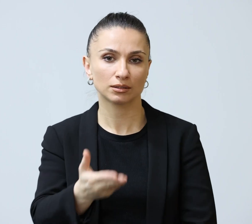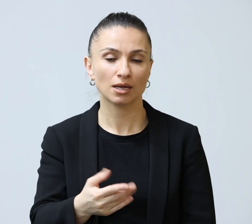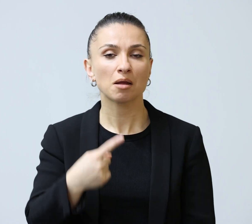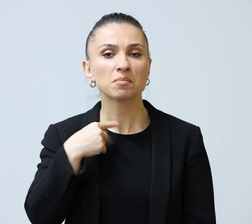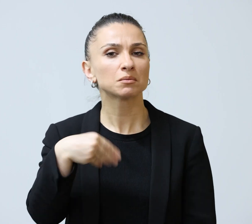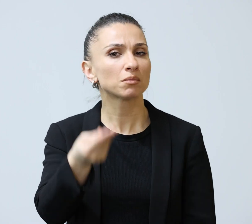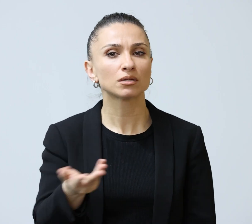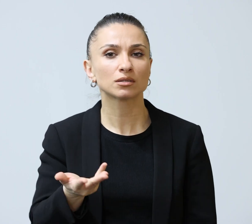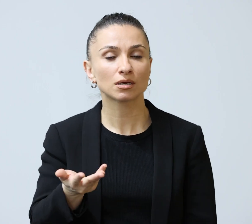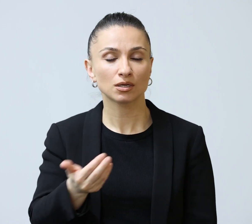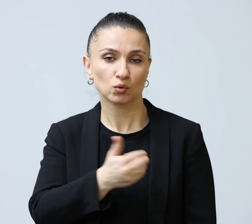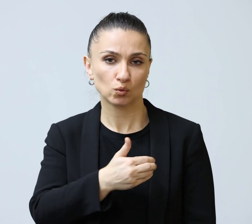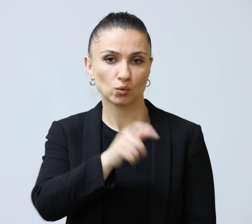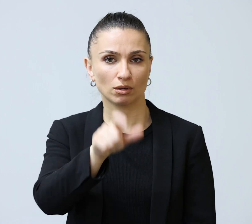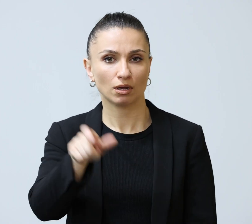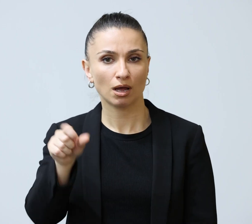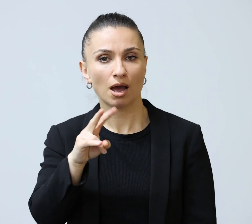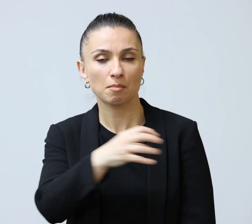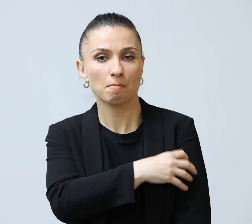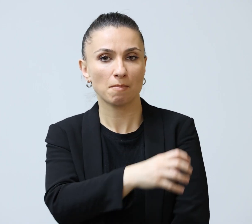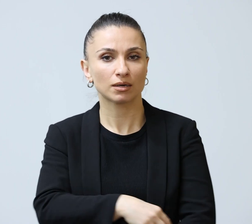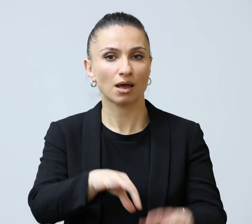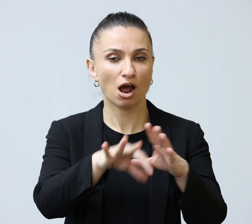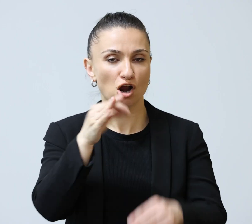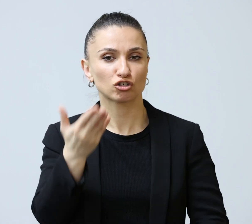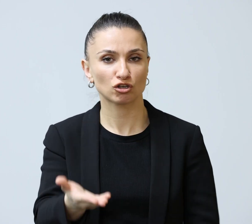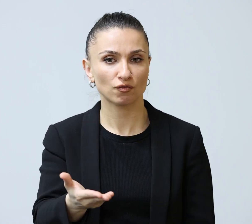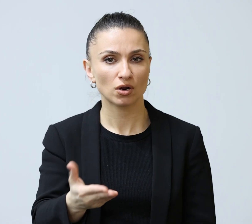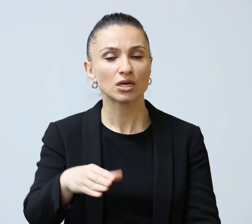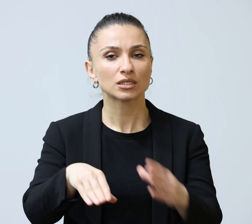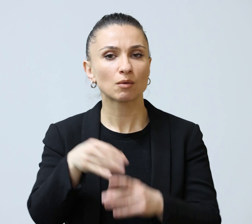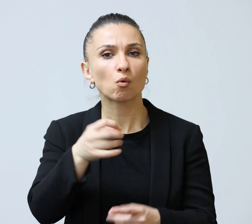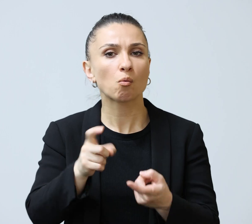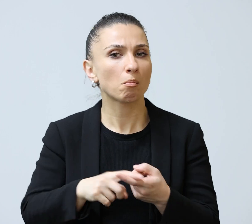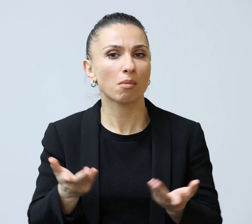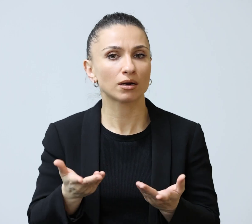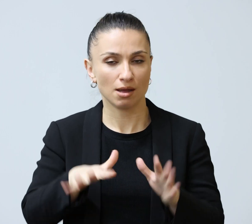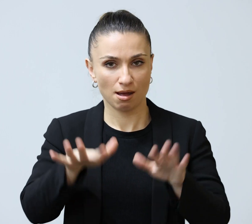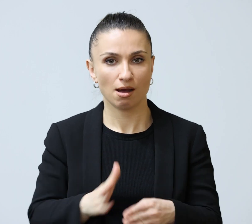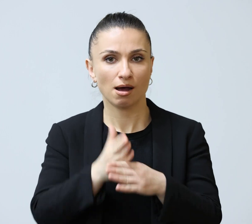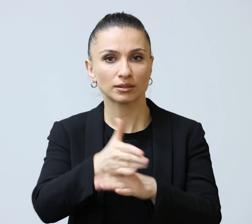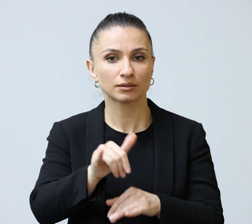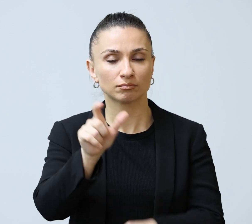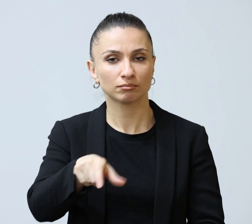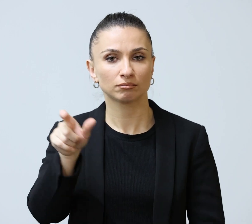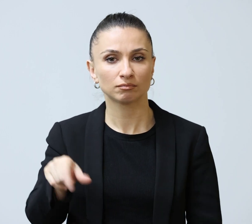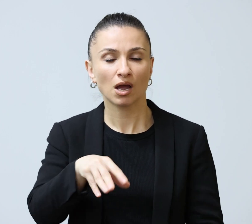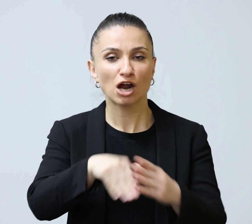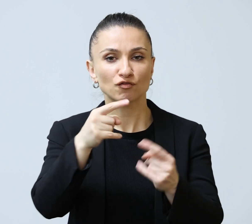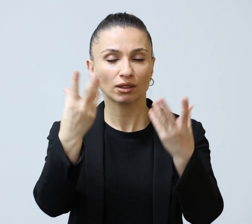Ընտրական տեղամաս, վայր, ուր ընտրությունների օրը մարդիկ գնում են քվեարկելու։ Քվեատուփ, տուփ, որտեղ